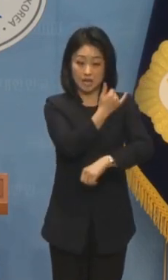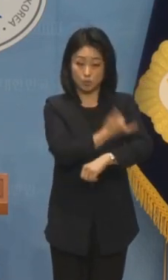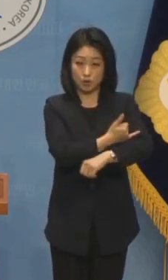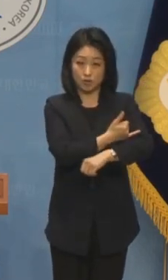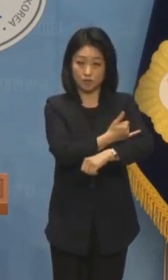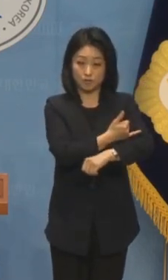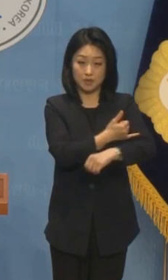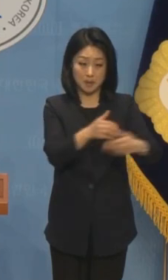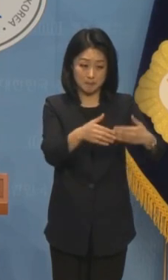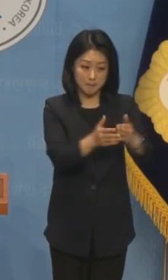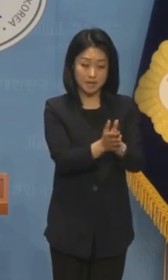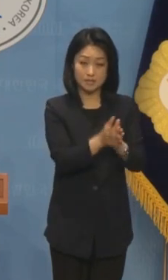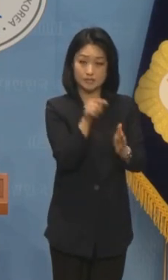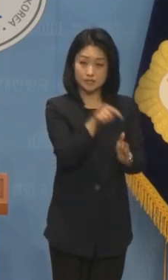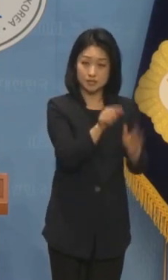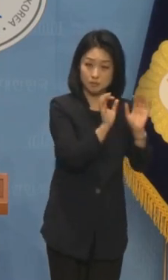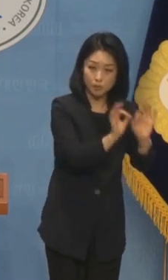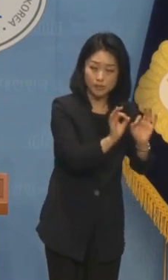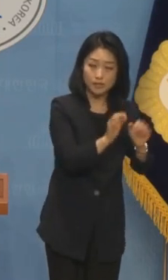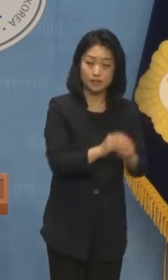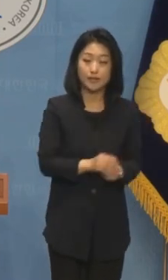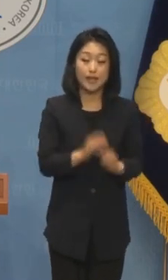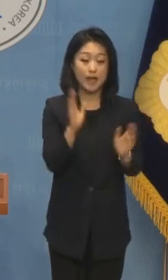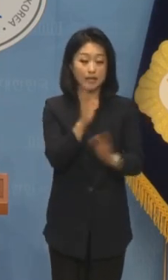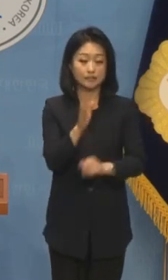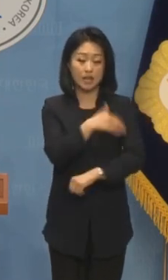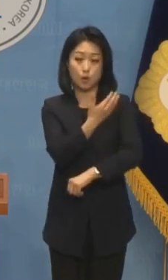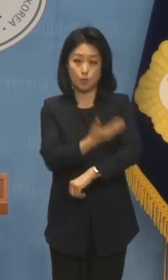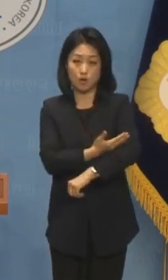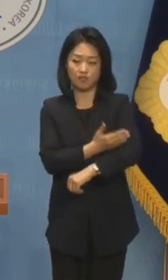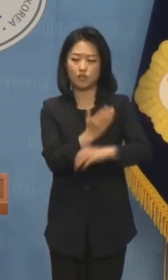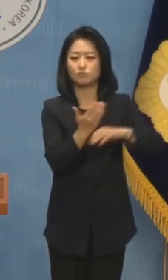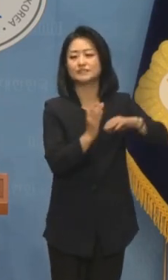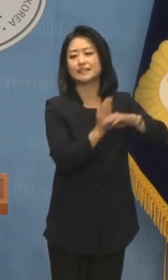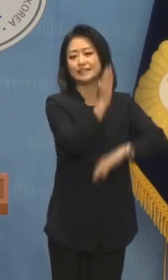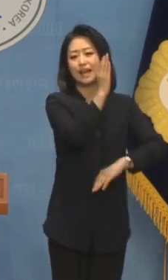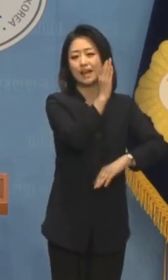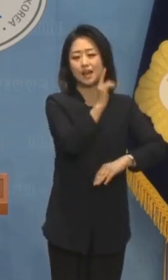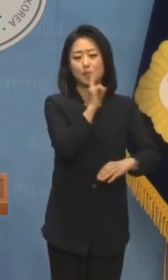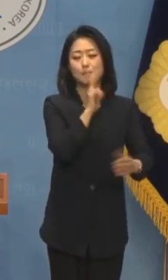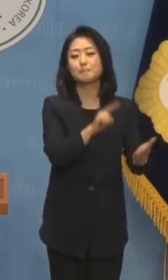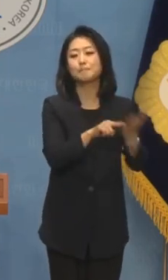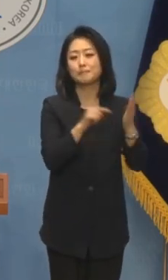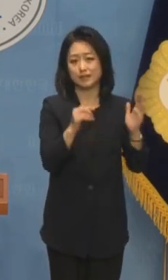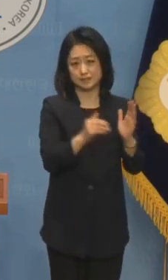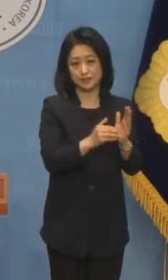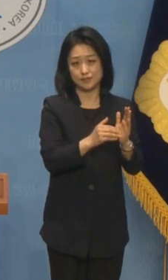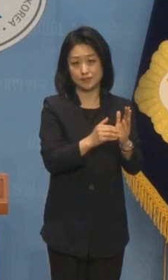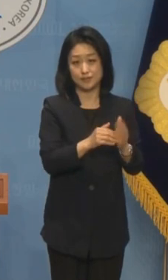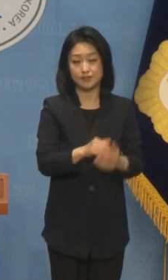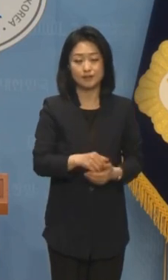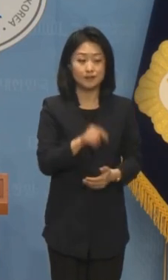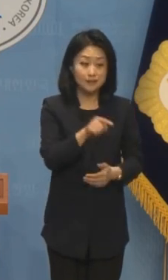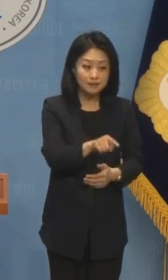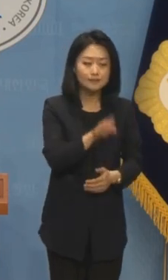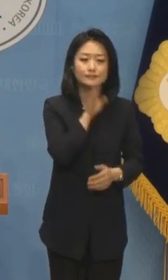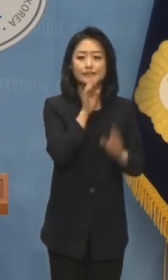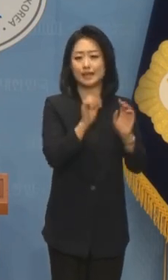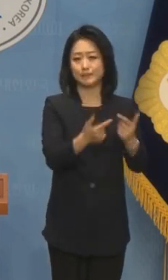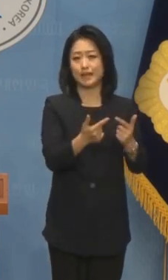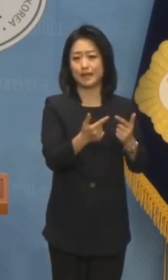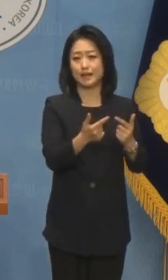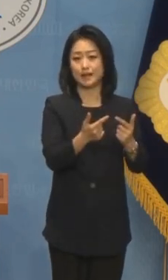측에서는 제기하는 학생의 권리만 지나치게 강조되었다라는 것은 분명히 사실이 아닙니다.